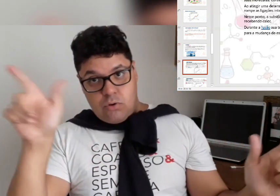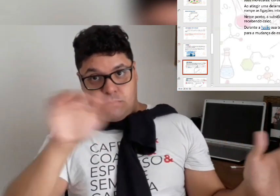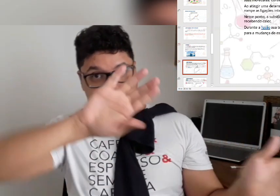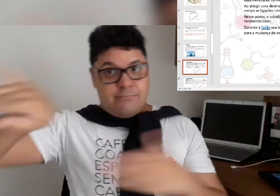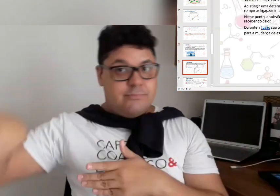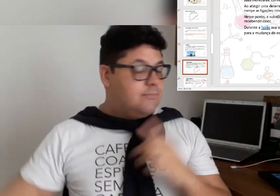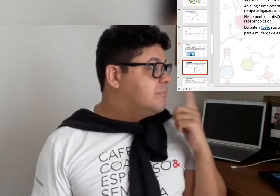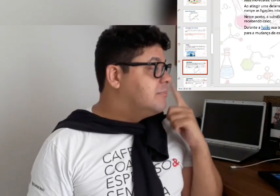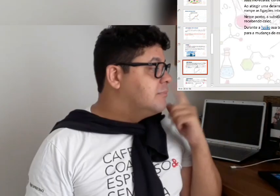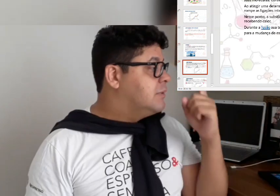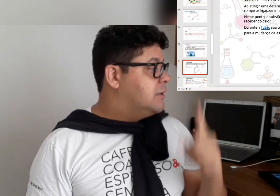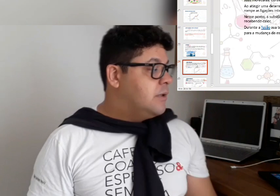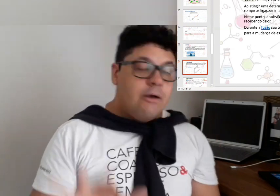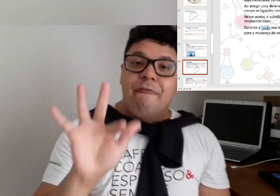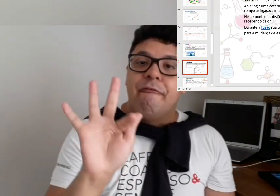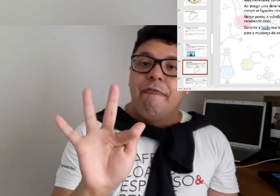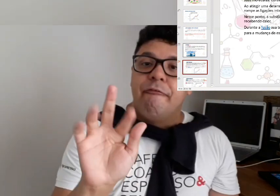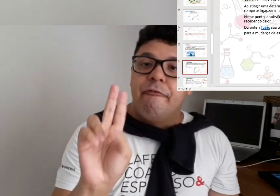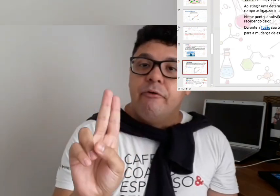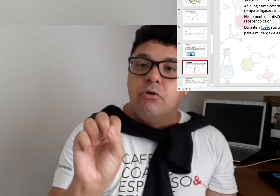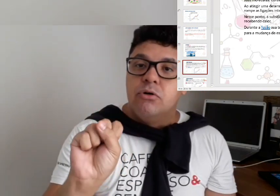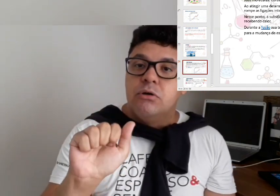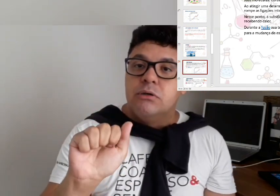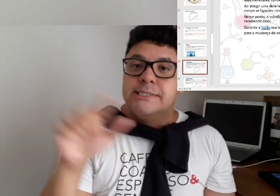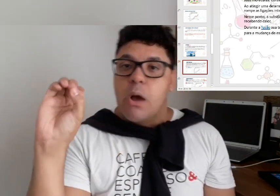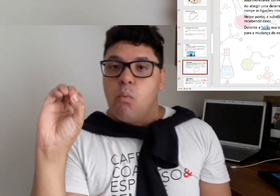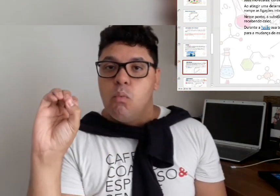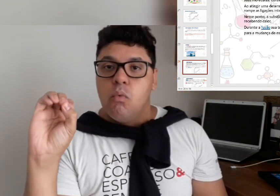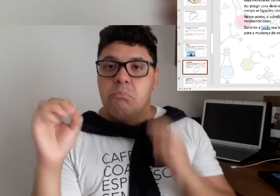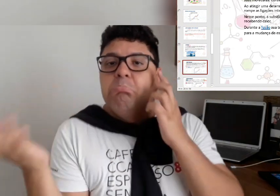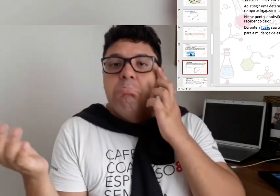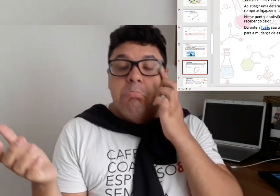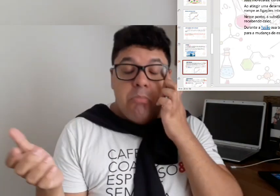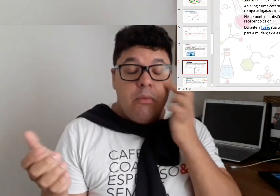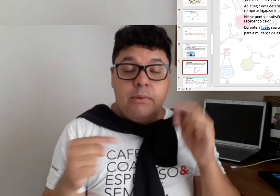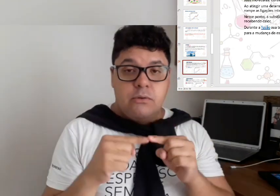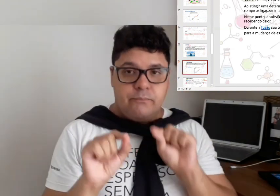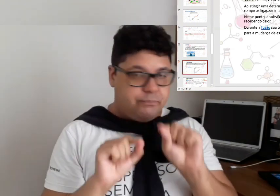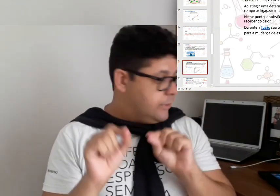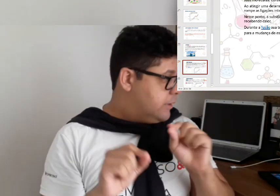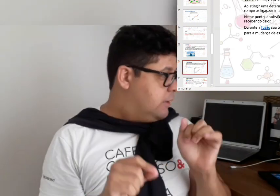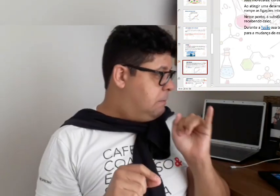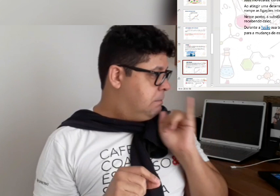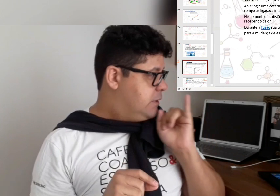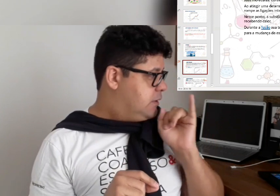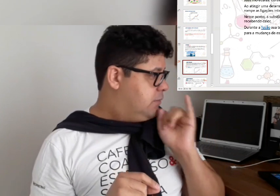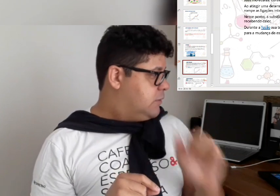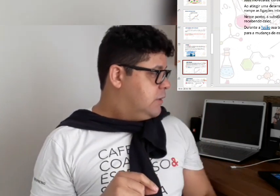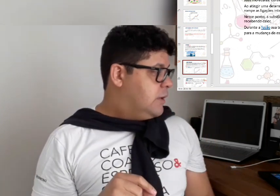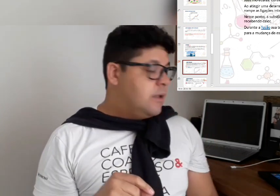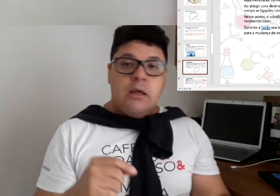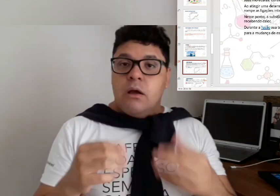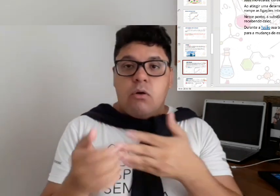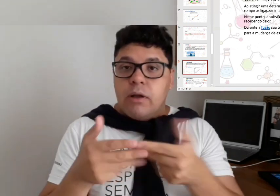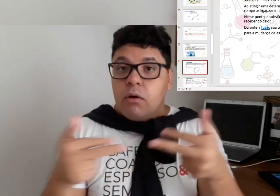Ponto de fusão. Então, vamos lá. O que é o ponto de fusão? Quando uma substância no estado sólido recebe calor, ocorre um